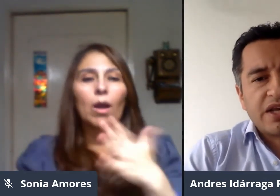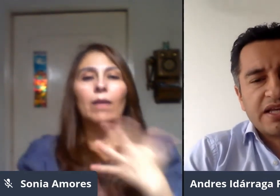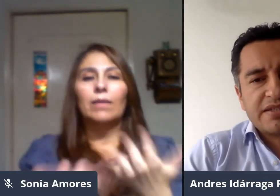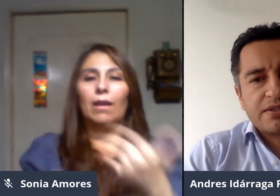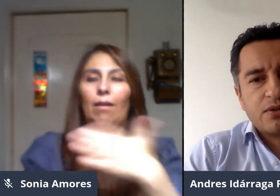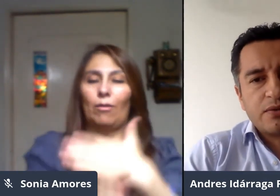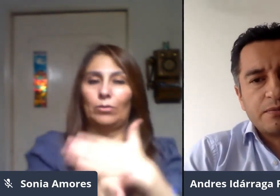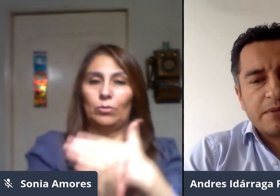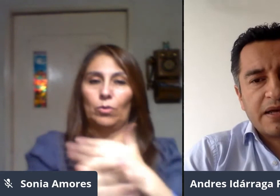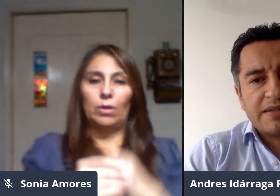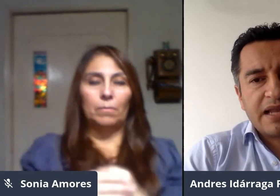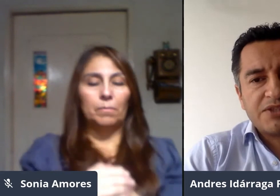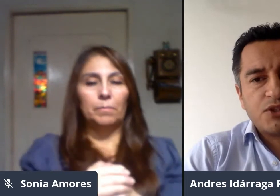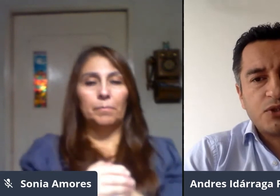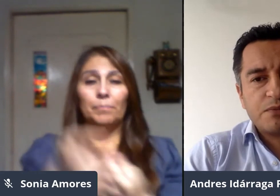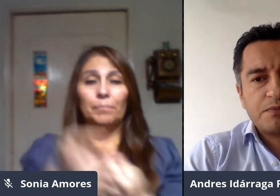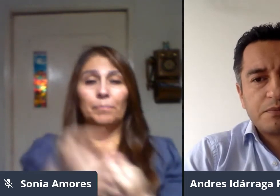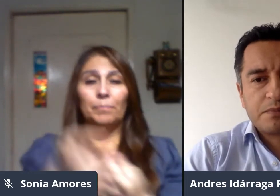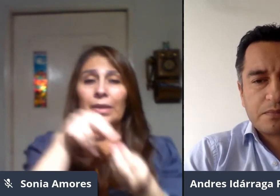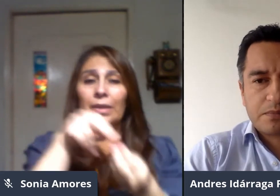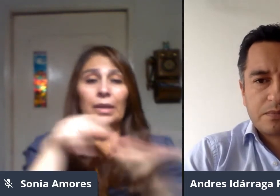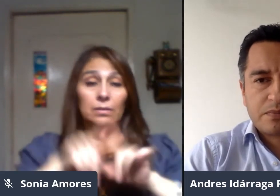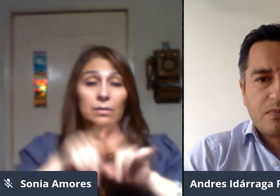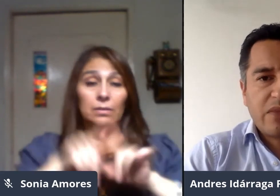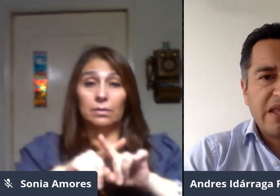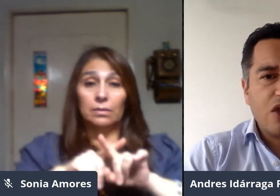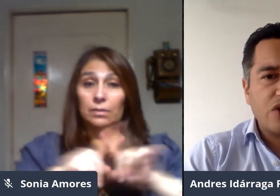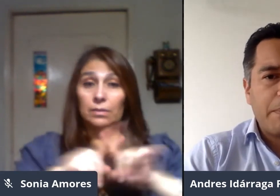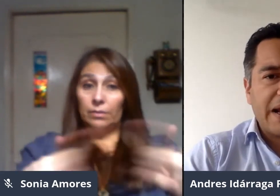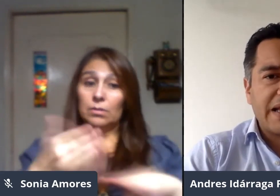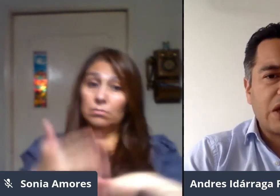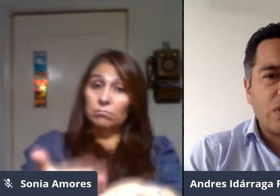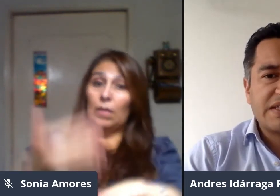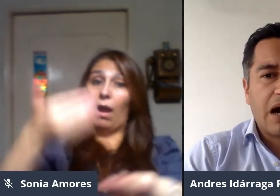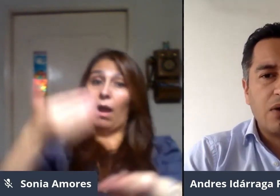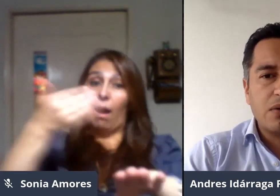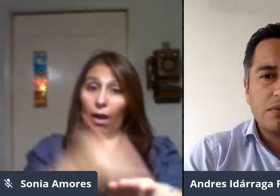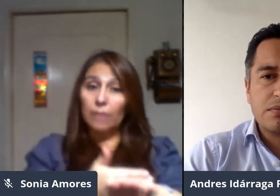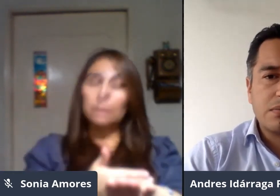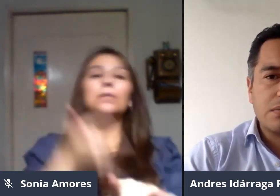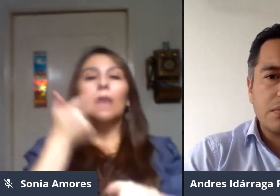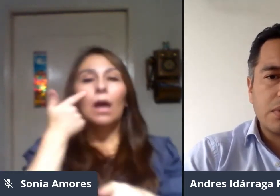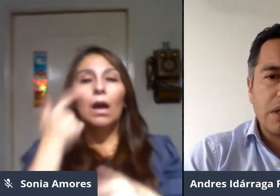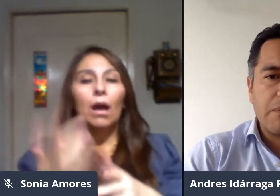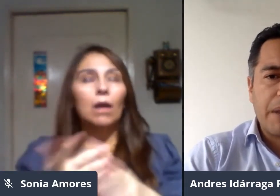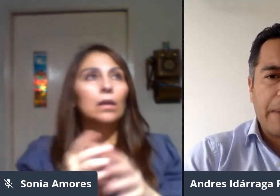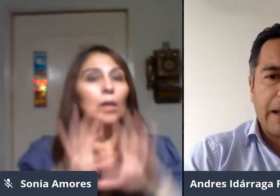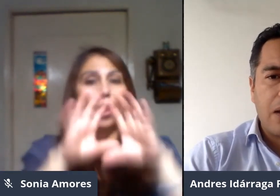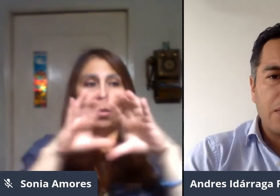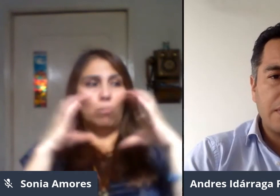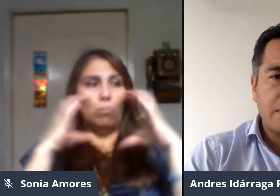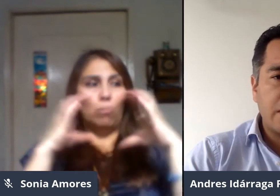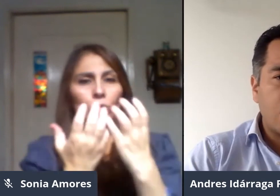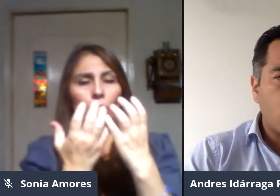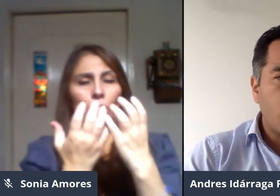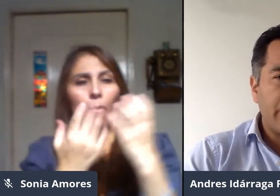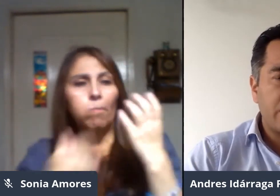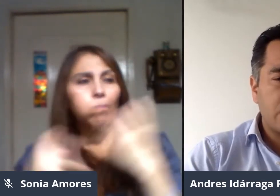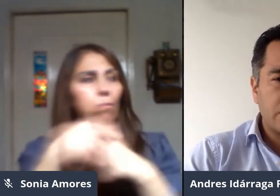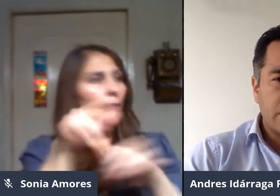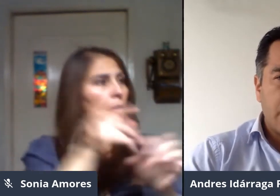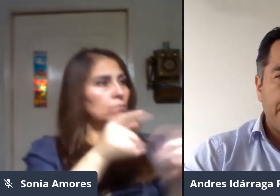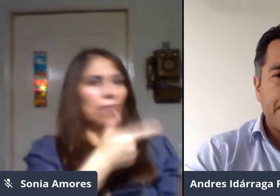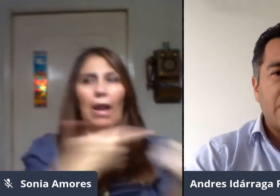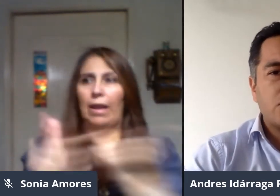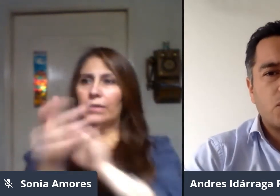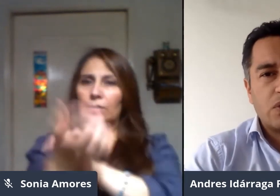distintas ocurridas con antelación y donde el planeta no ha estado preparado en ningún